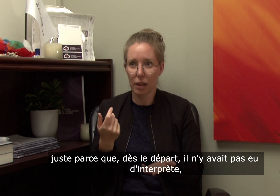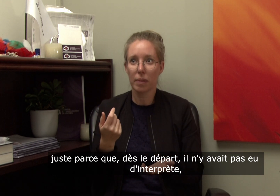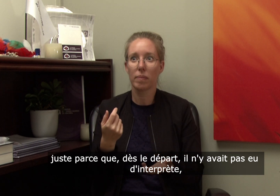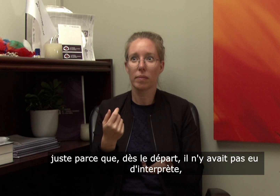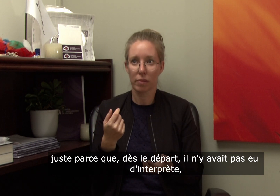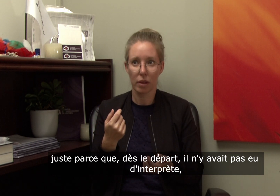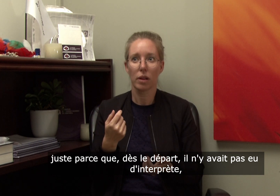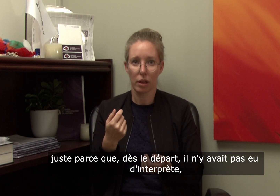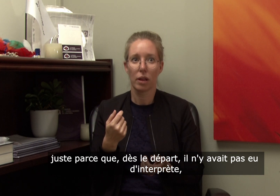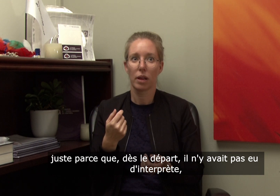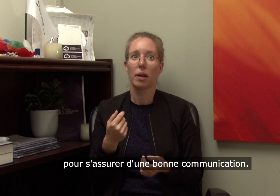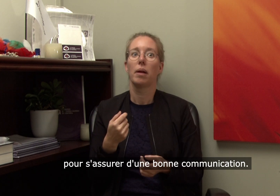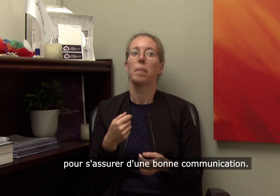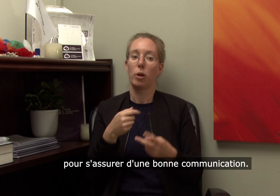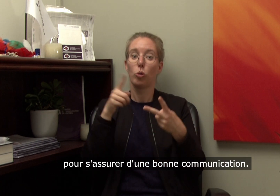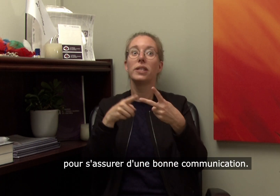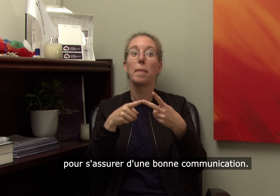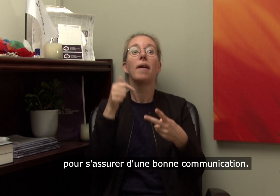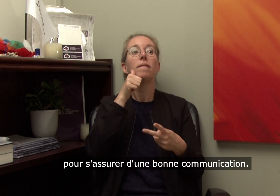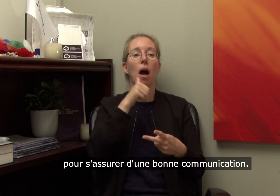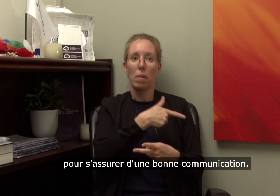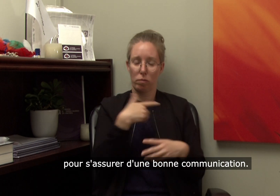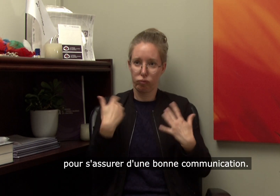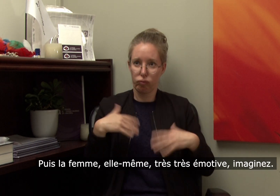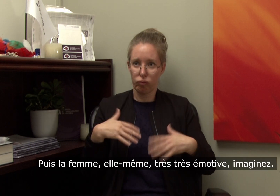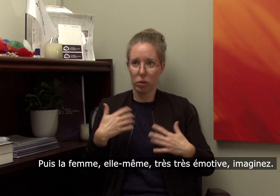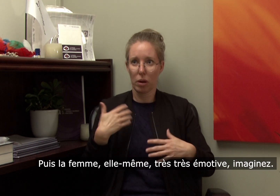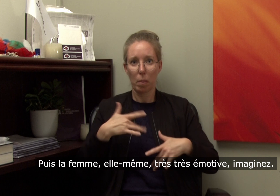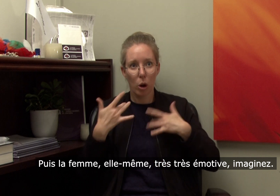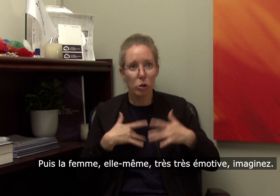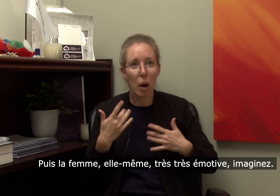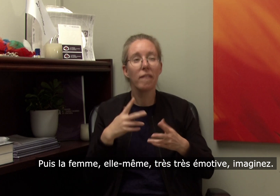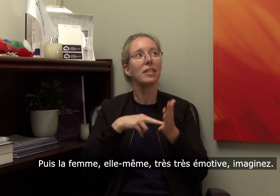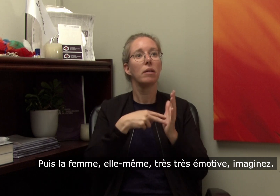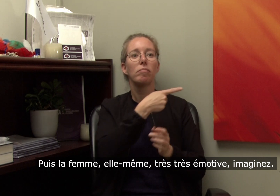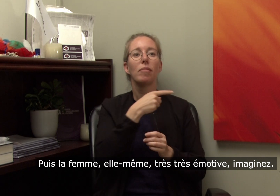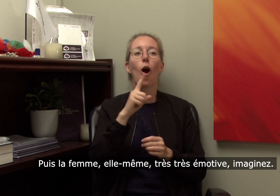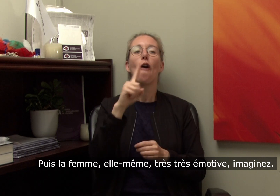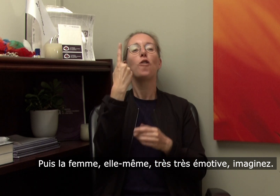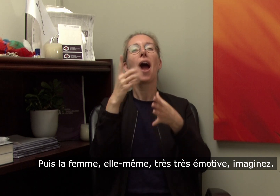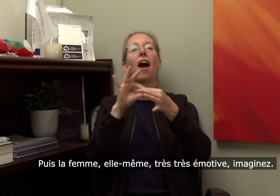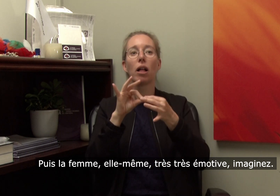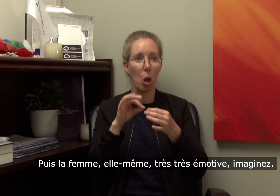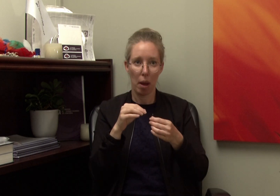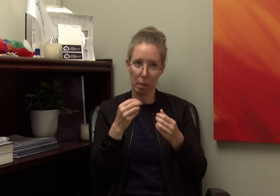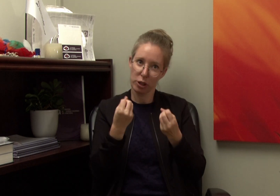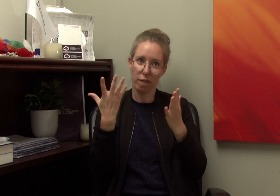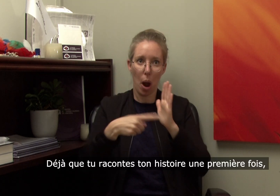eu d'interprète là, pour s'assurer d'une bonne communication. Puis la femme elle-même est très, très émotive. Imaginez, là, tu sais, déjà,